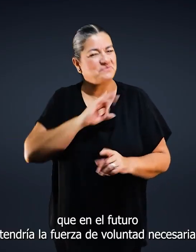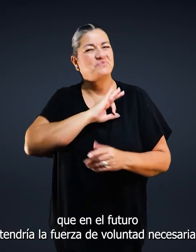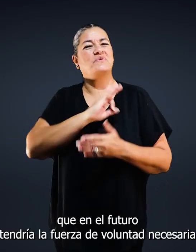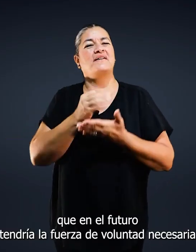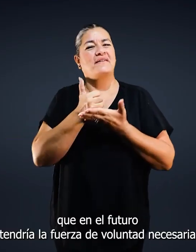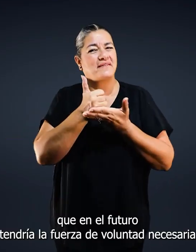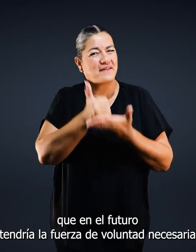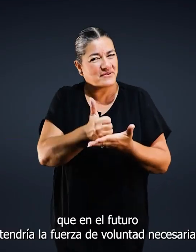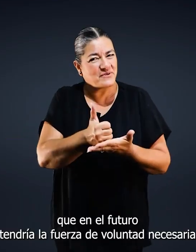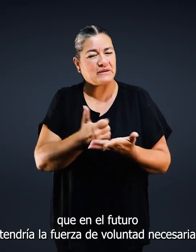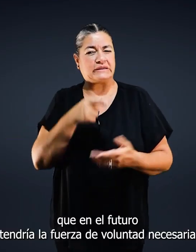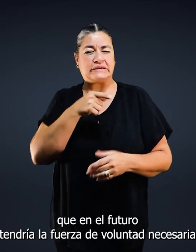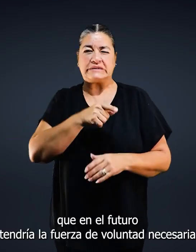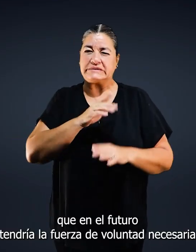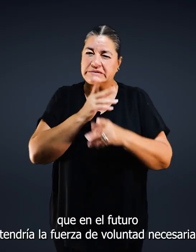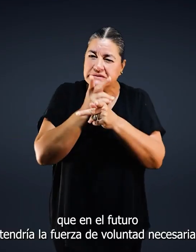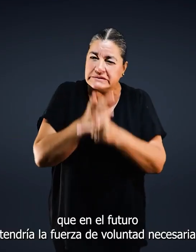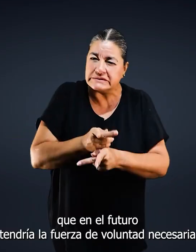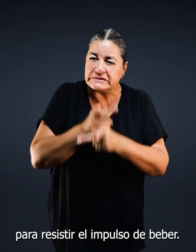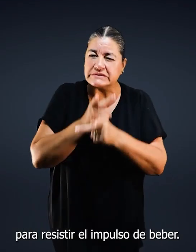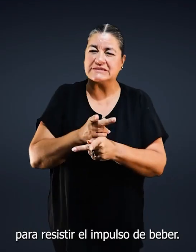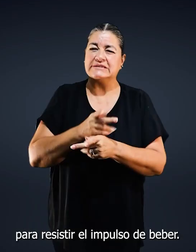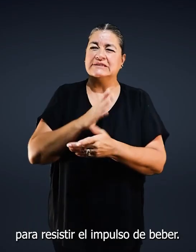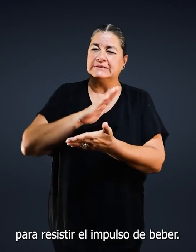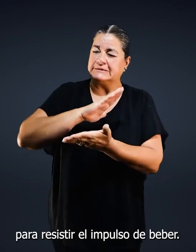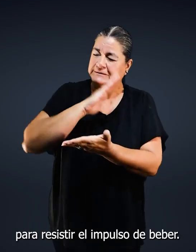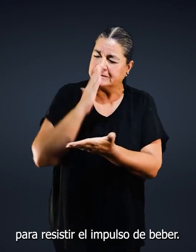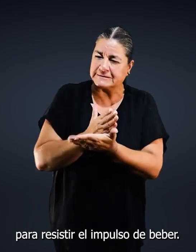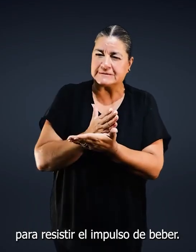Que en el futuro tendría la fuerza de voluntad necesaria para resistir el impulso de beber.